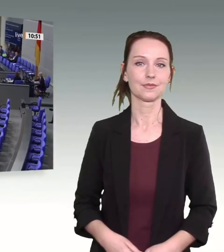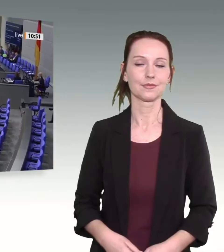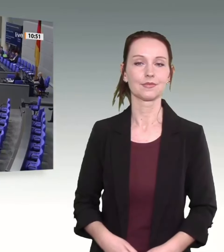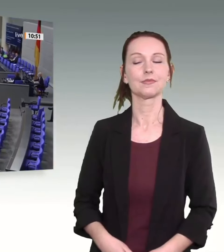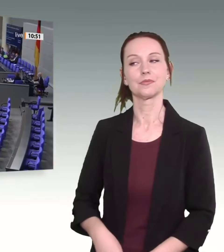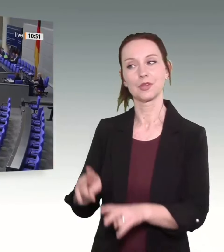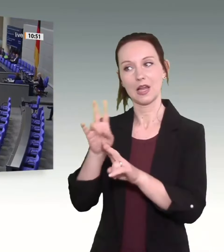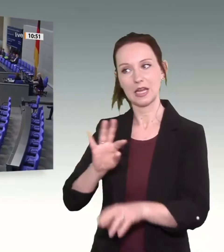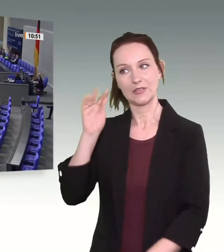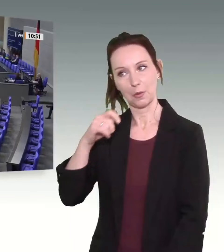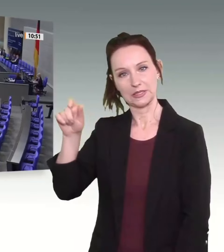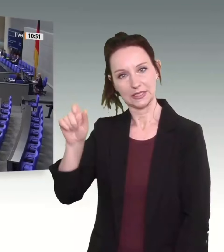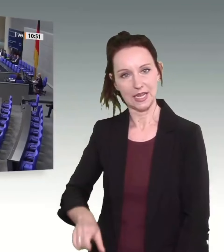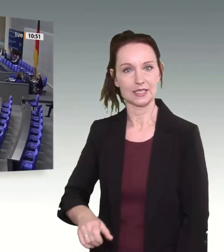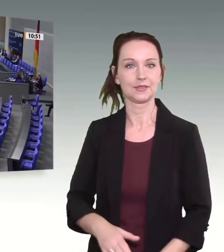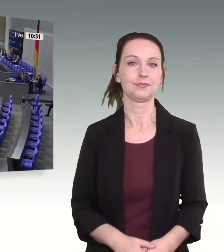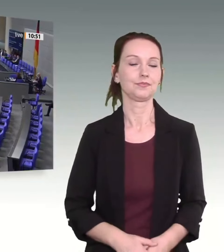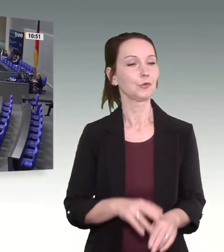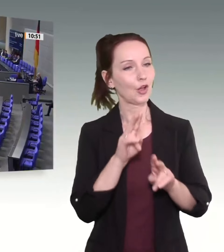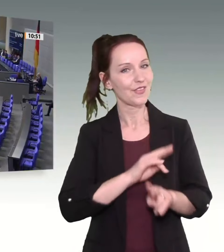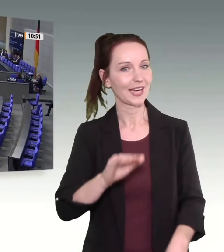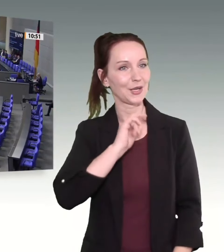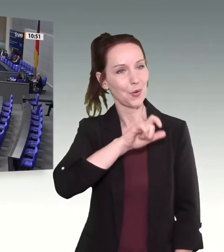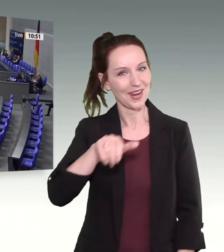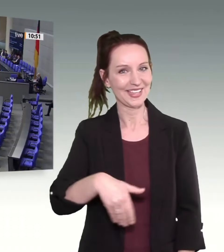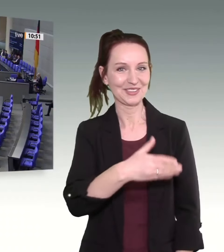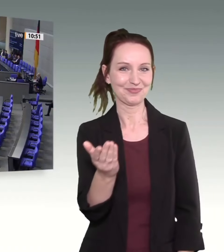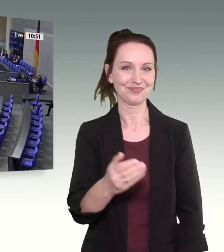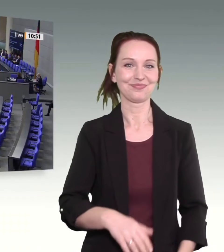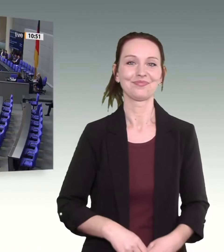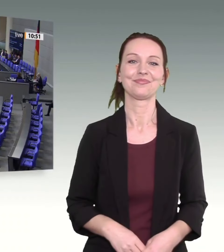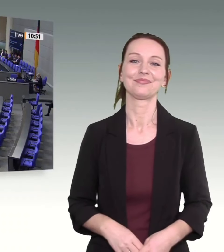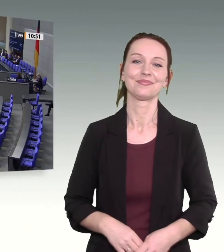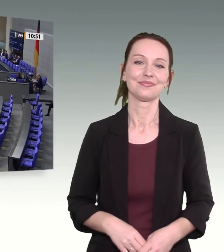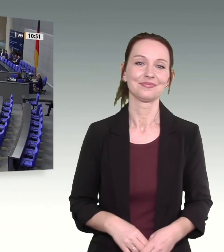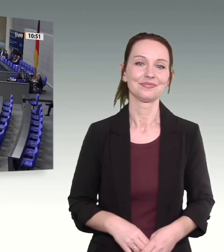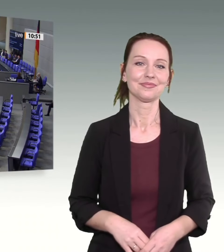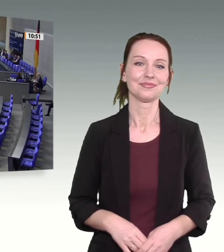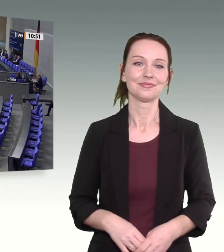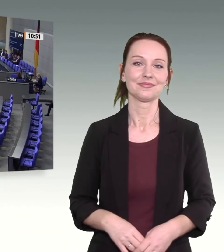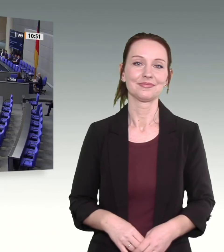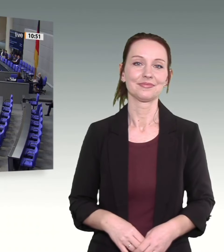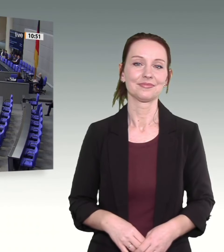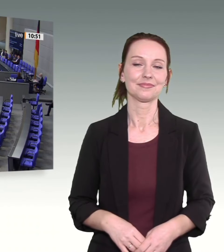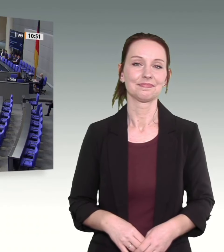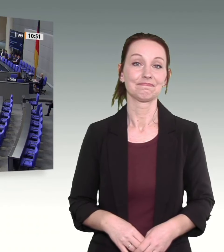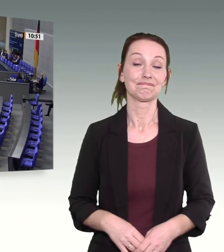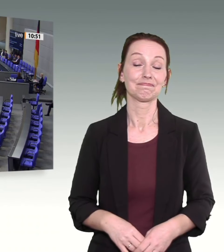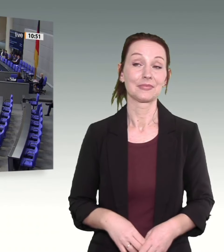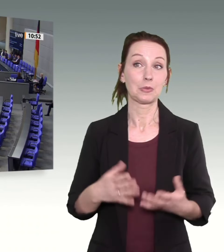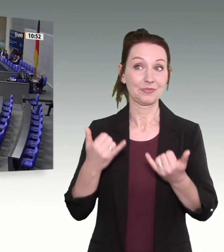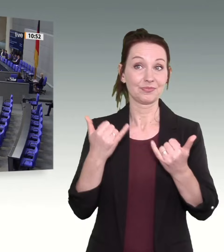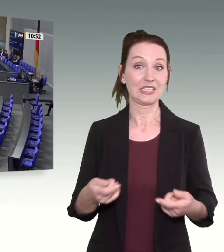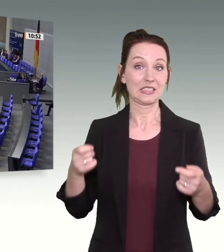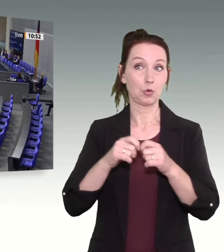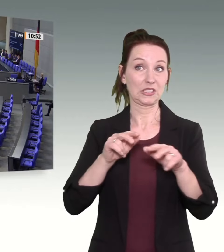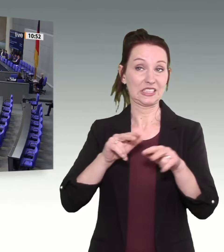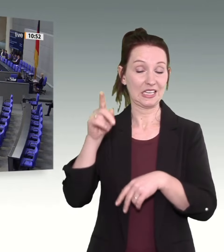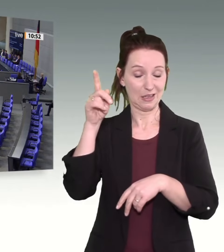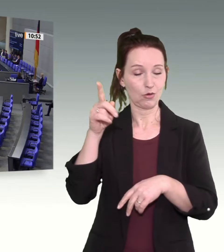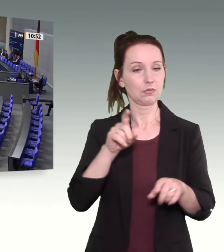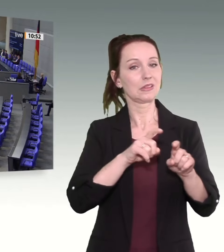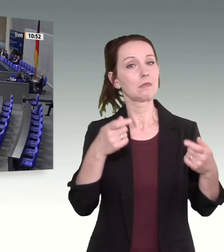Sehr geehrte Frau Präsidentin! Verehrte Kolleginnen und Kollegen! In der Baukrise versagt momentan die aktuelle Bundesregierung. Es